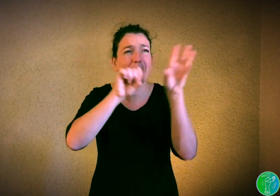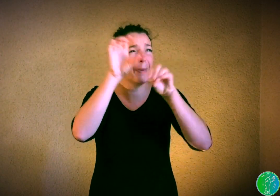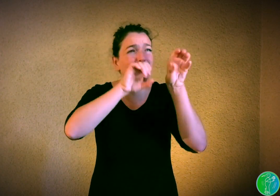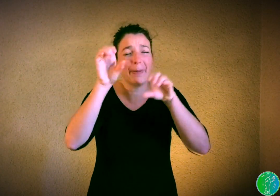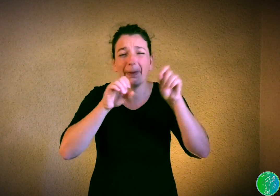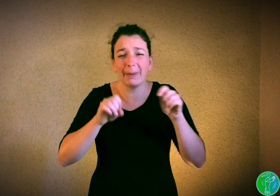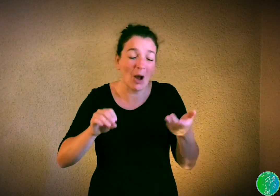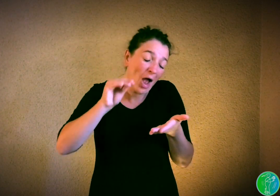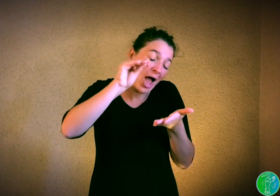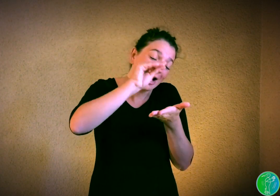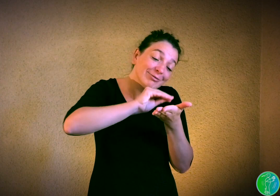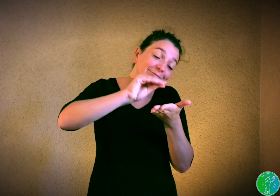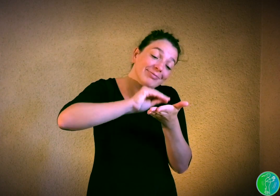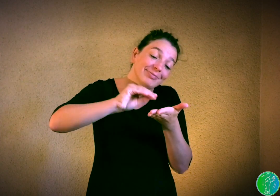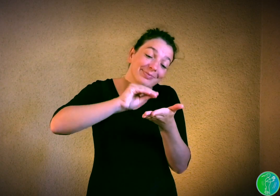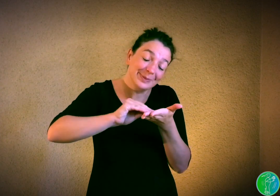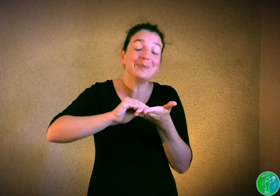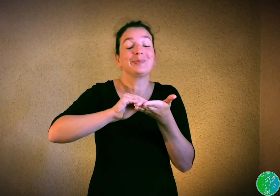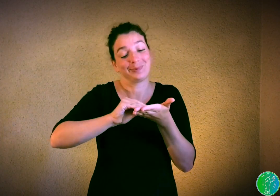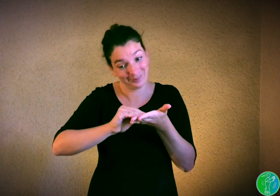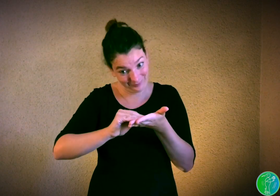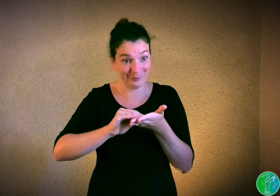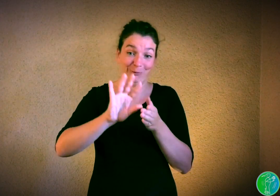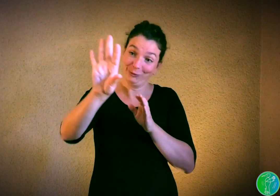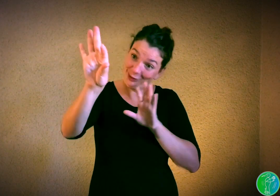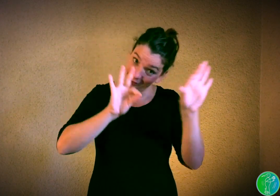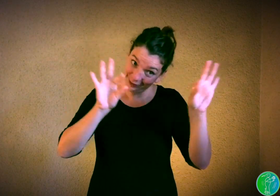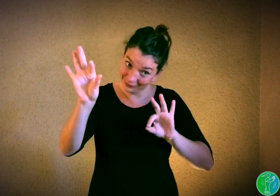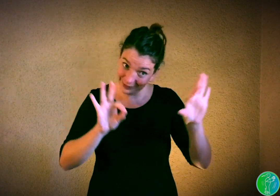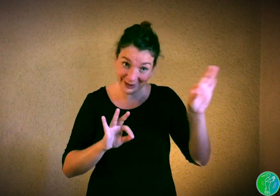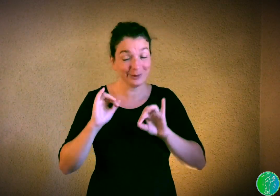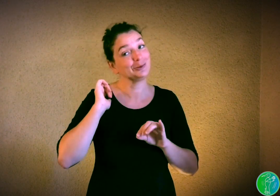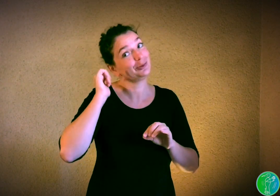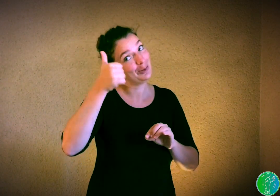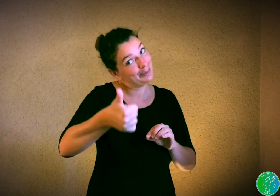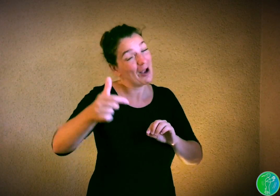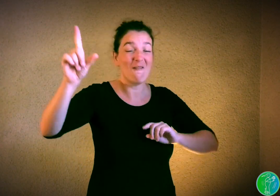« Venez tous à ma fête, demain dans la vallée. Signé Laurent. »